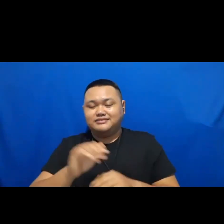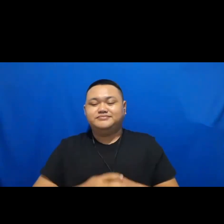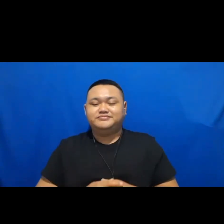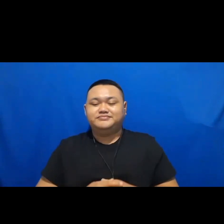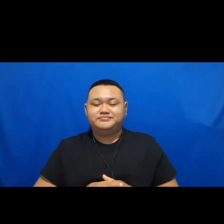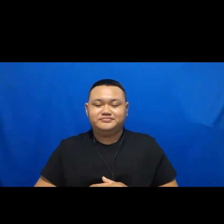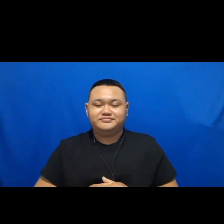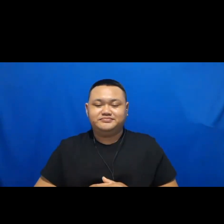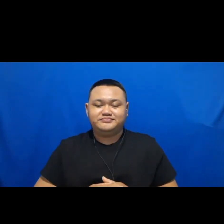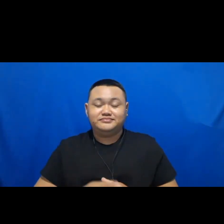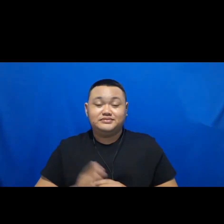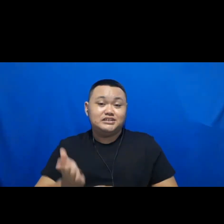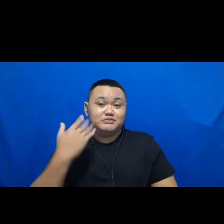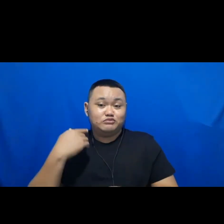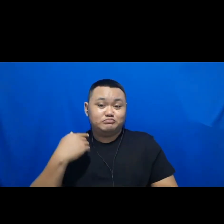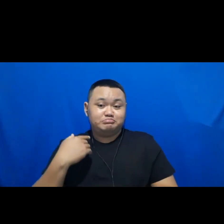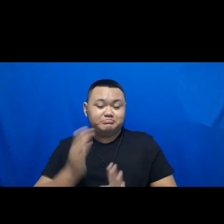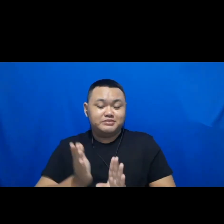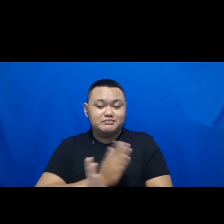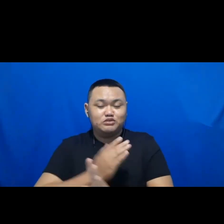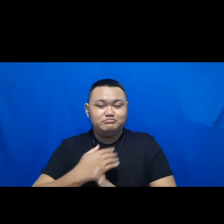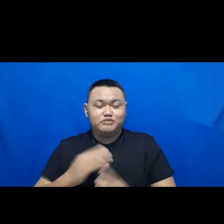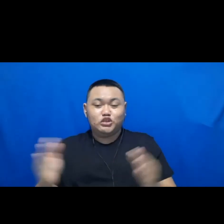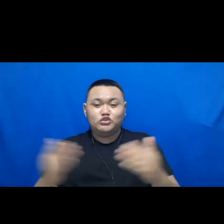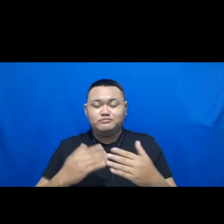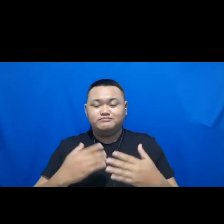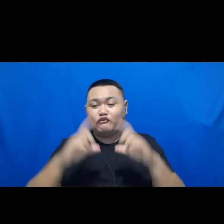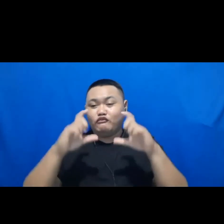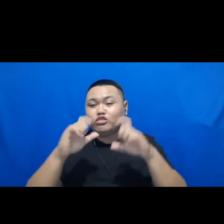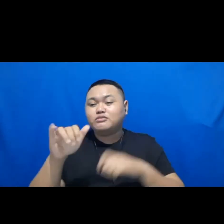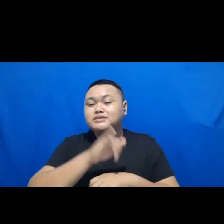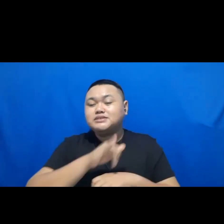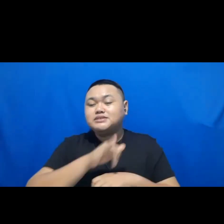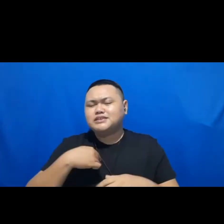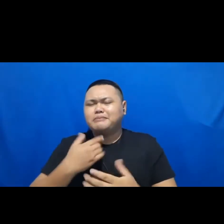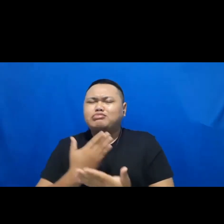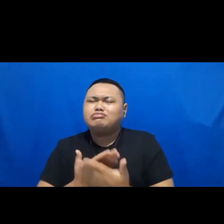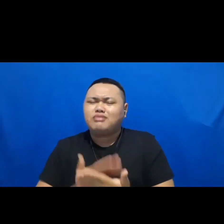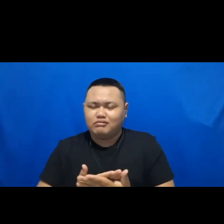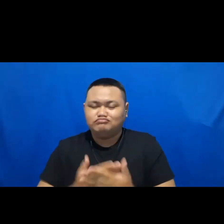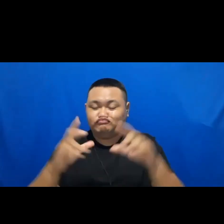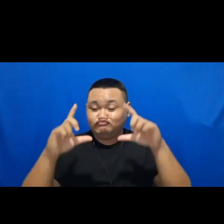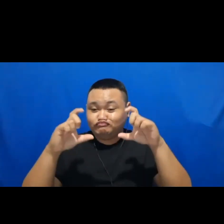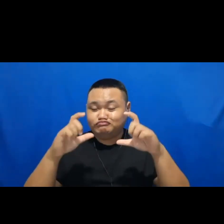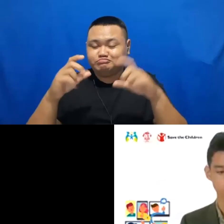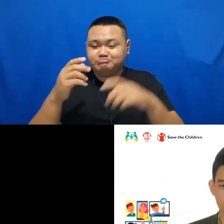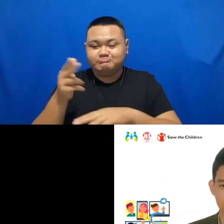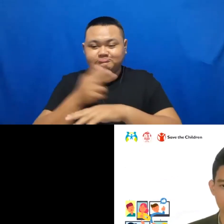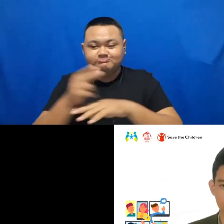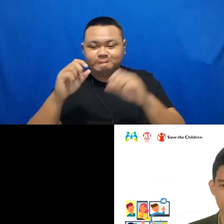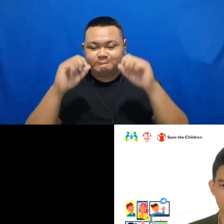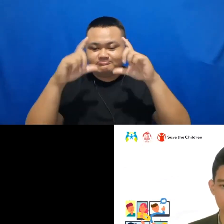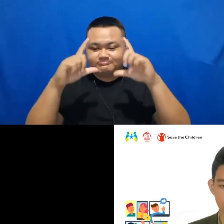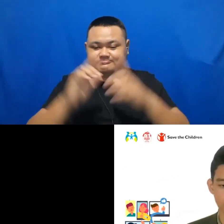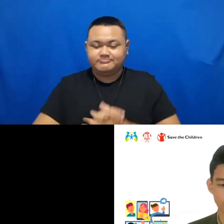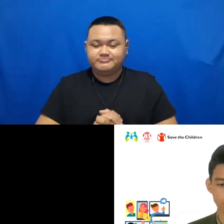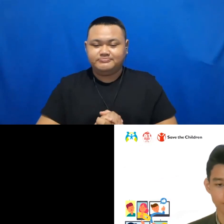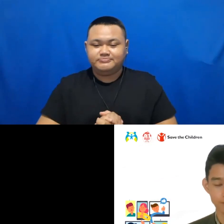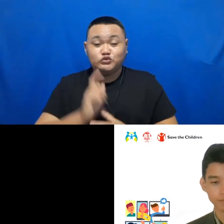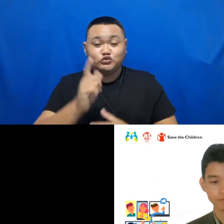oleh Pak Tono terutama adalah kebebasan mengatur. Jadi ekosistem sekolah itu kan ada banyak ya.